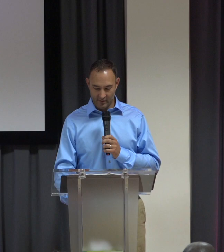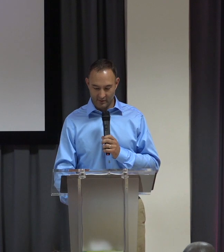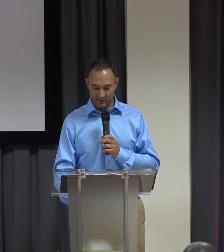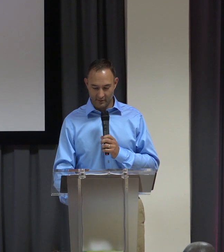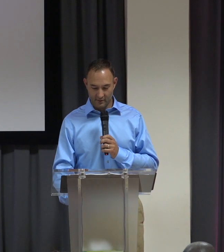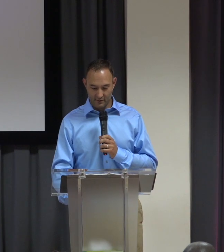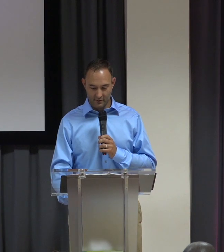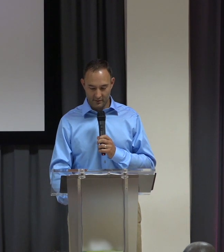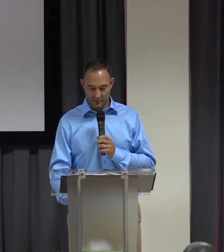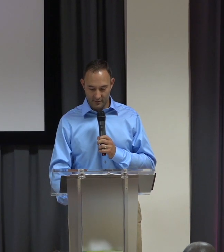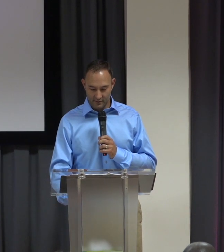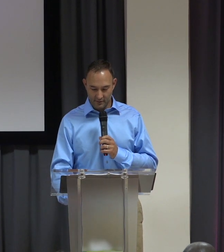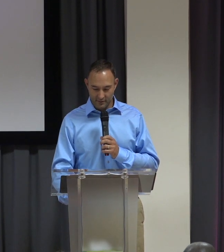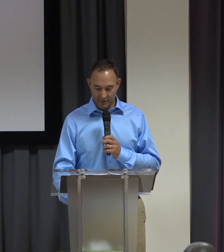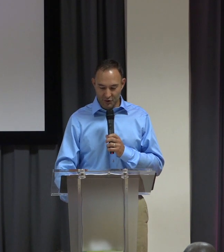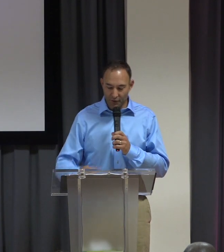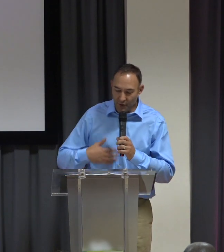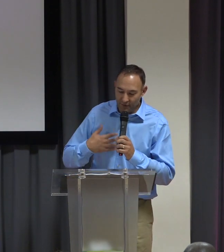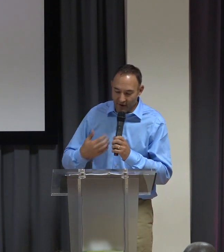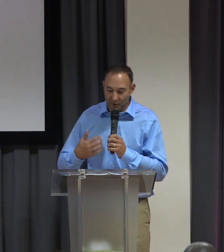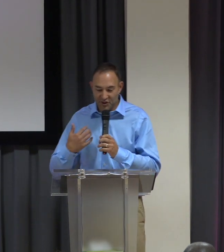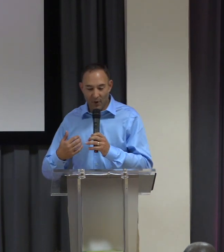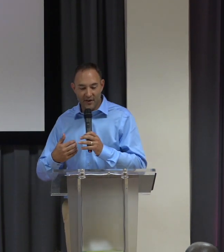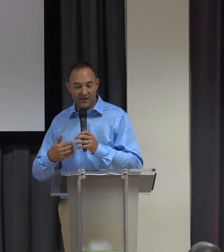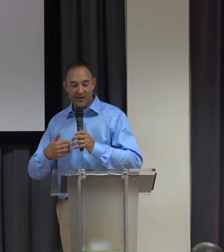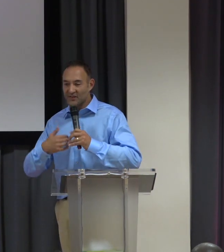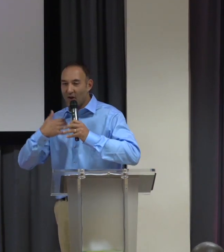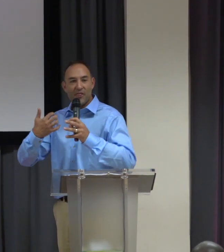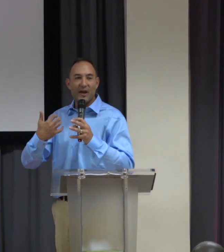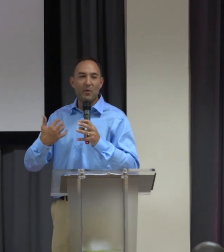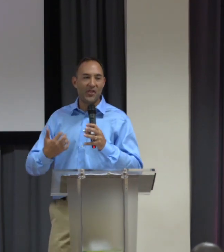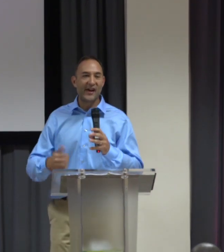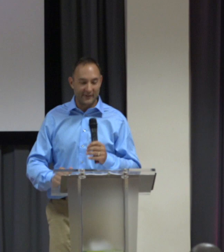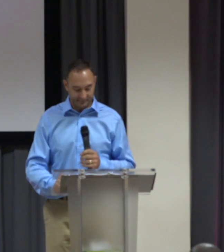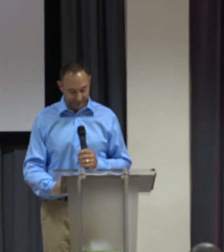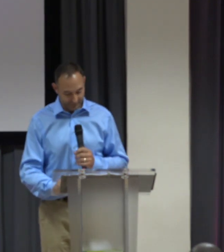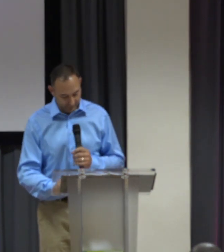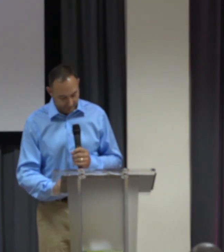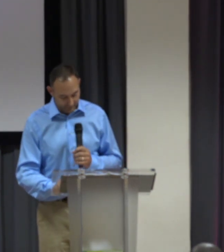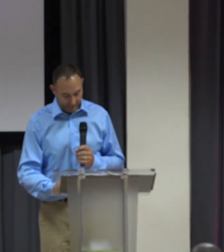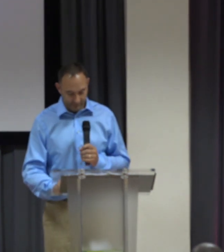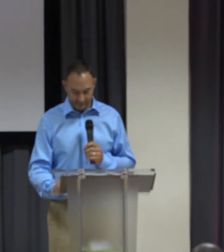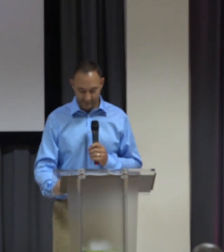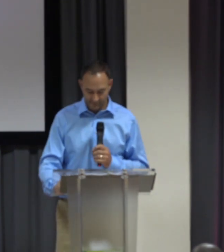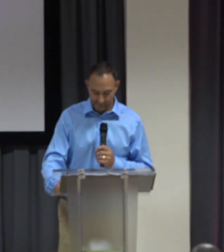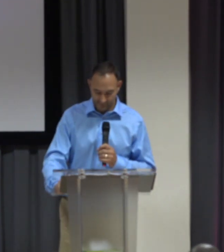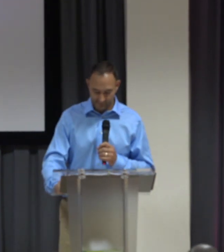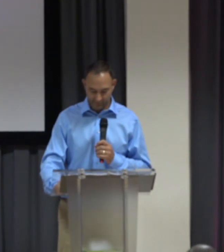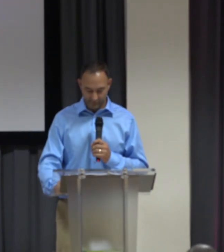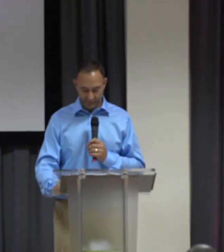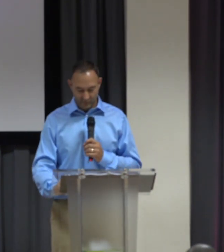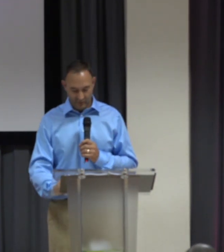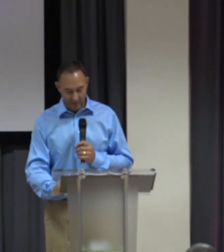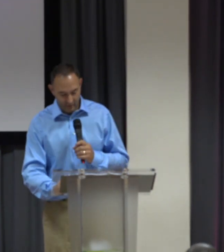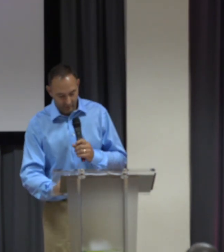et craindre le Dieu qui ferait ça pour moi? So if you've never responded to this unthinkable thing, Et si on n'avait jamais répondu à